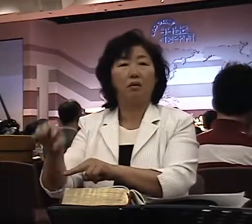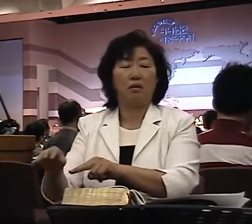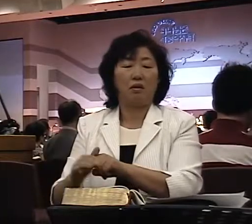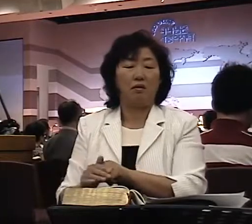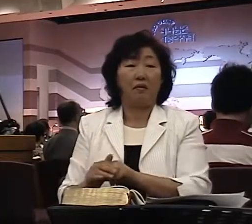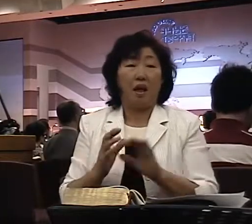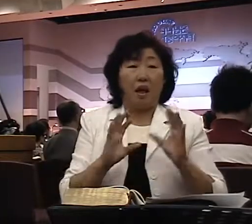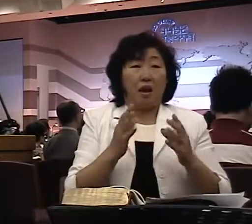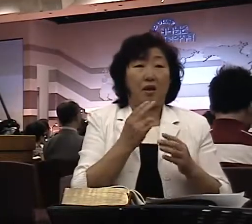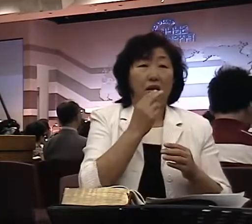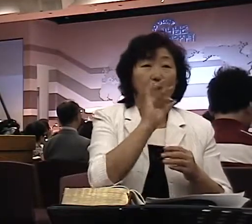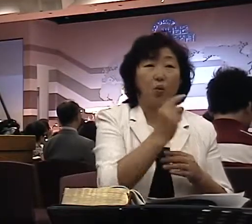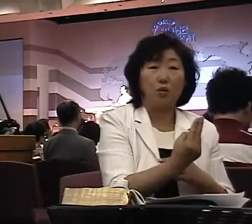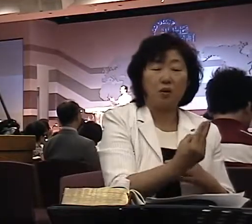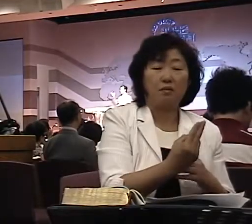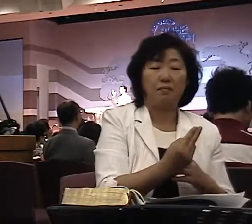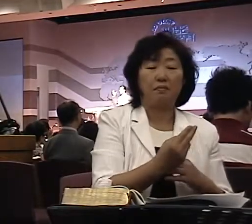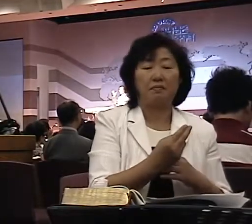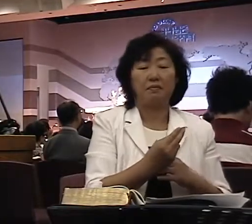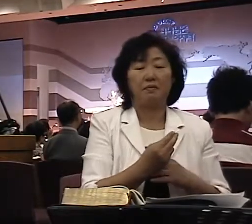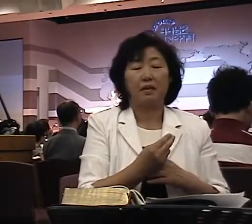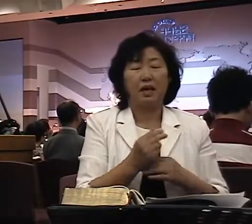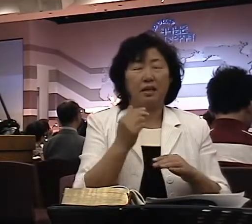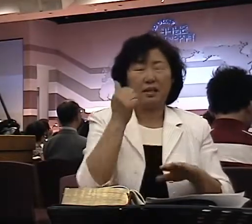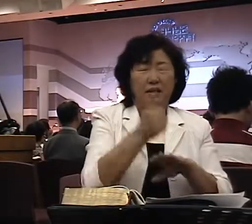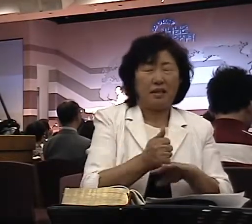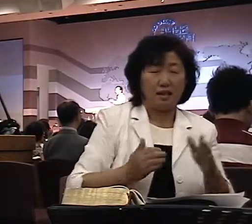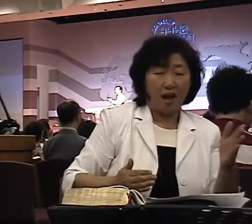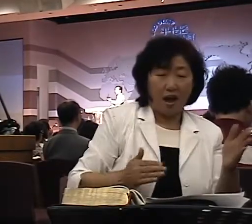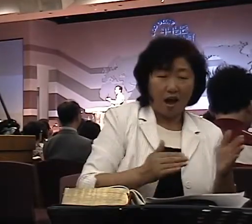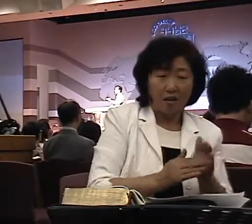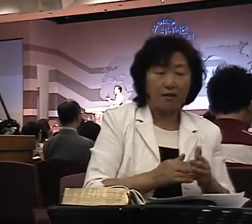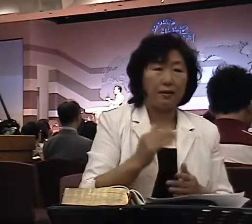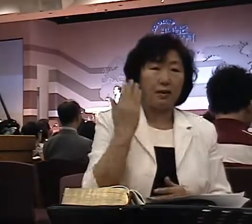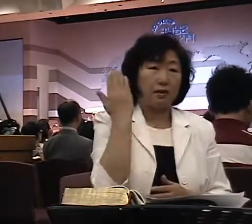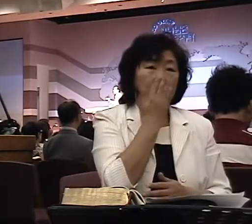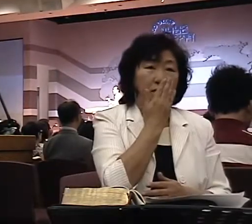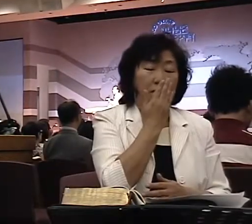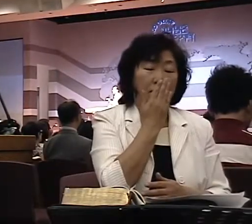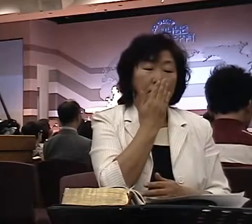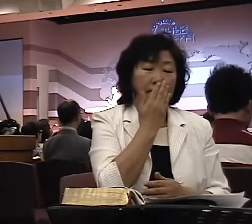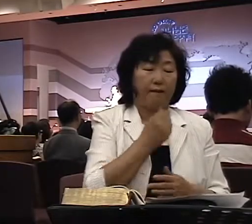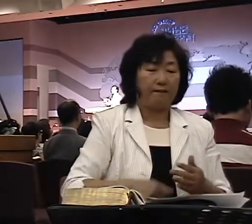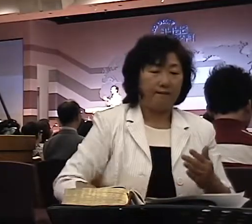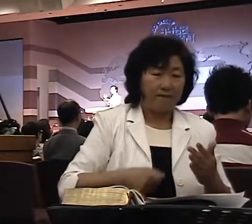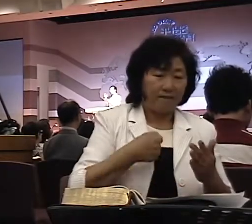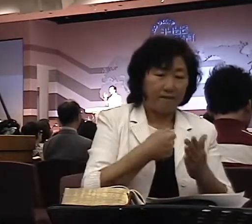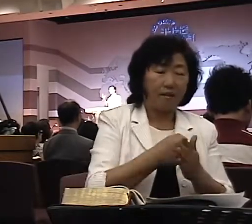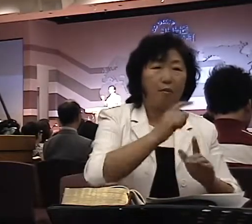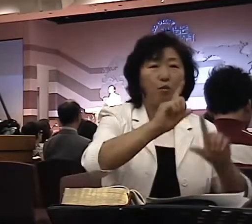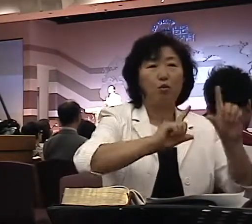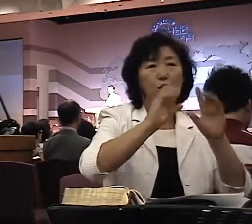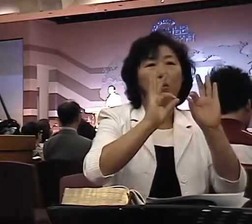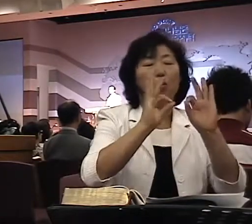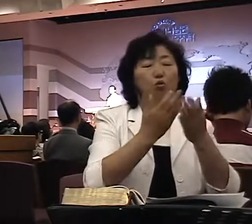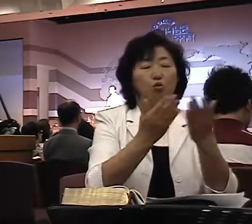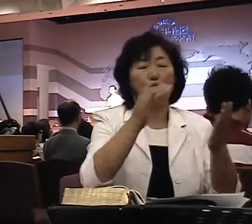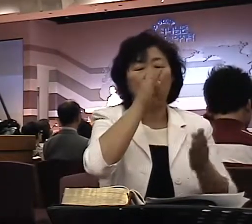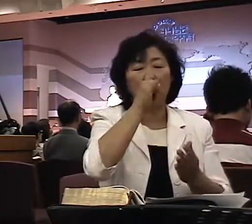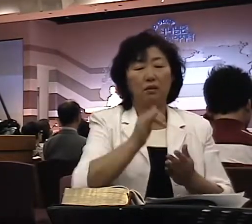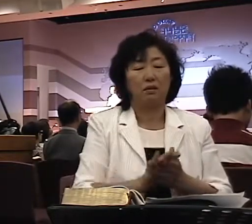어린 요셉이 끝까지 하나님 앞에 순결을 약속하며 결단하며 보이는 모습이 보여지고